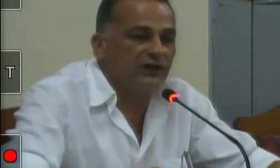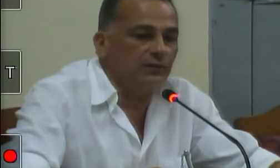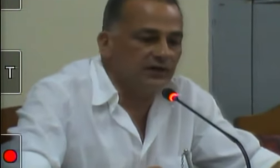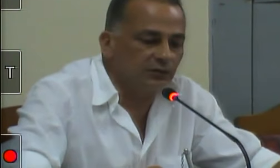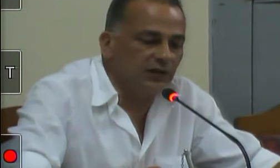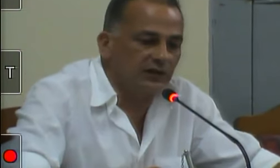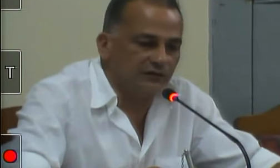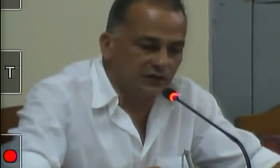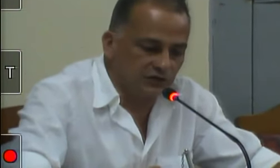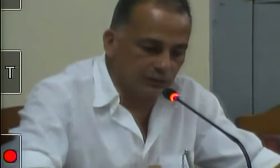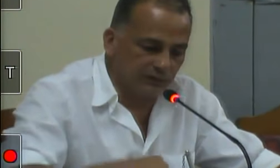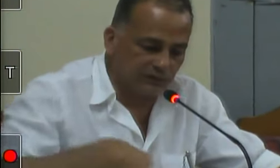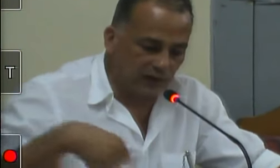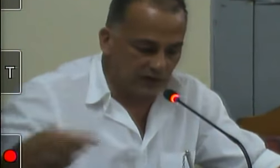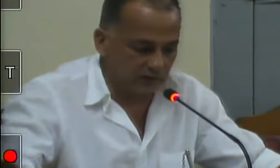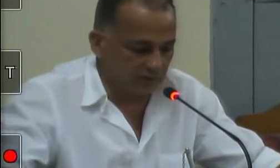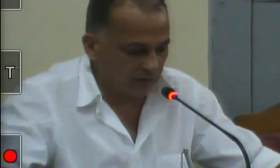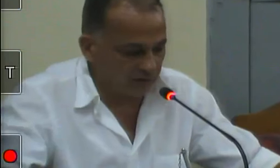Saúde e até mesmo quem está à frente